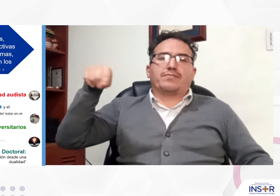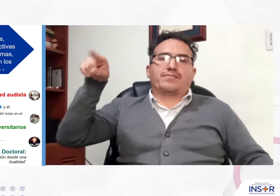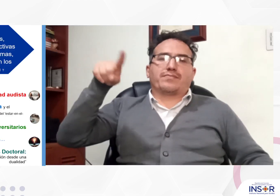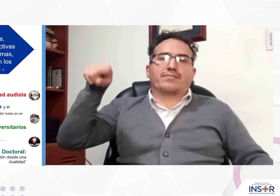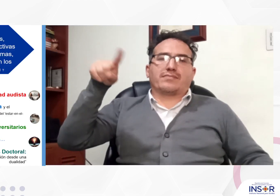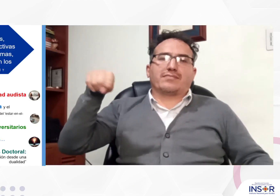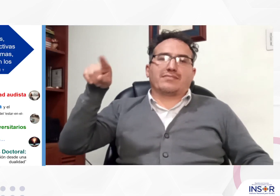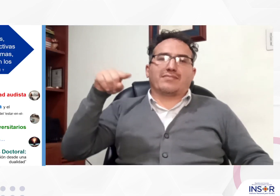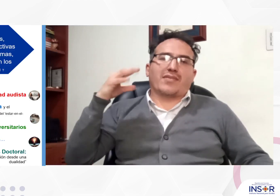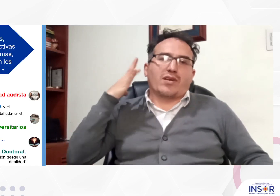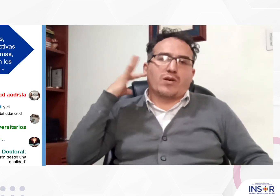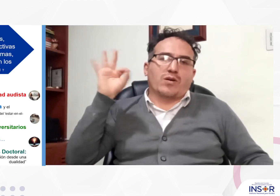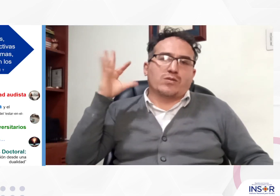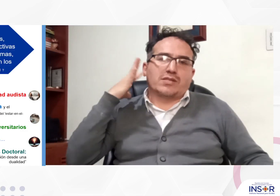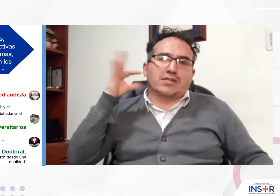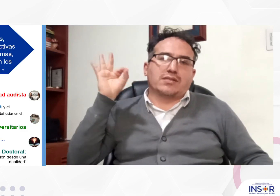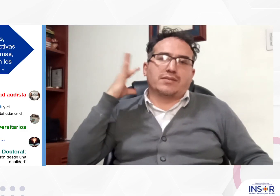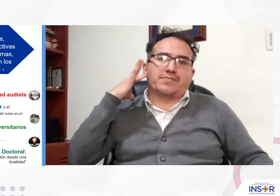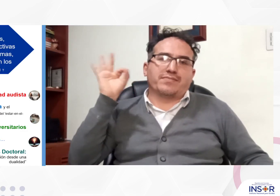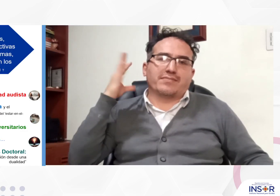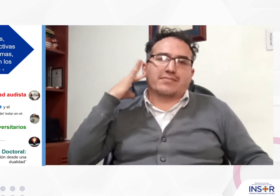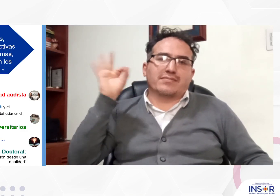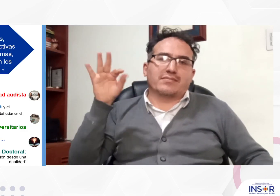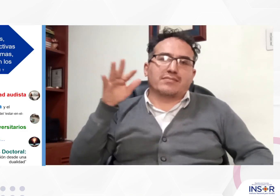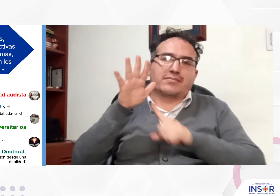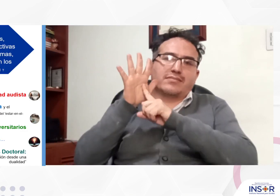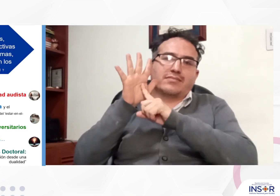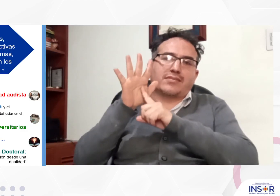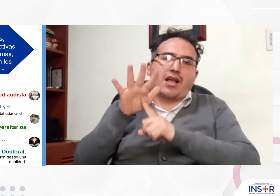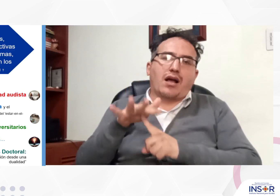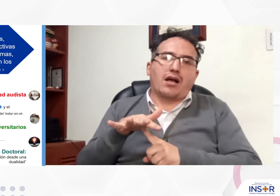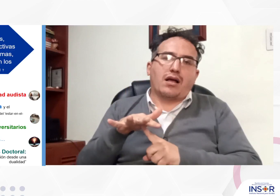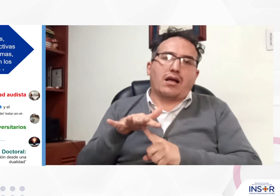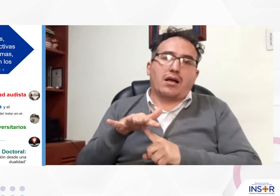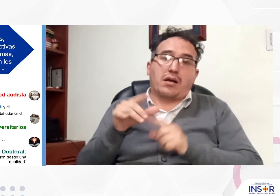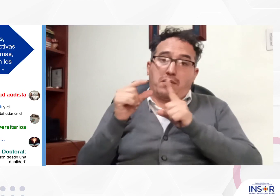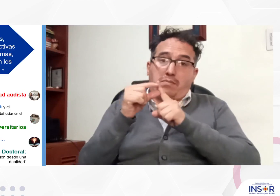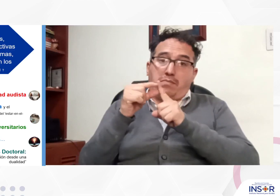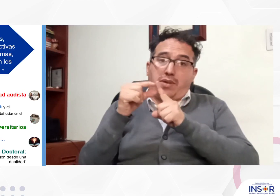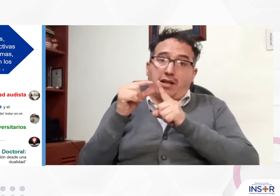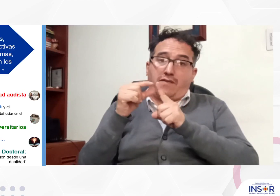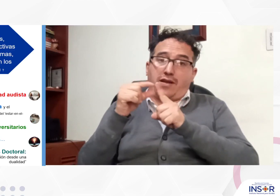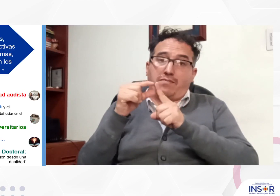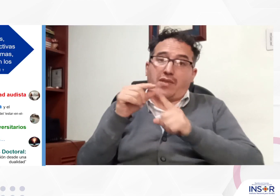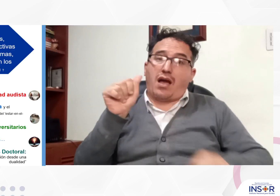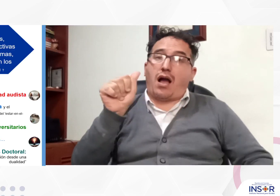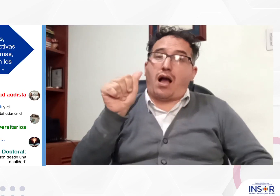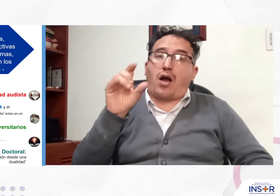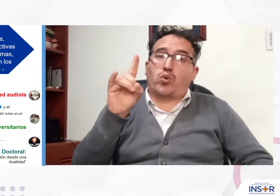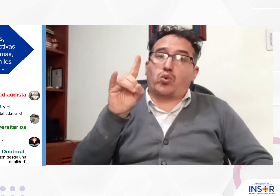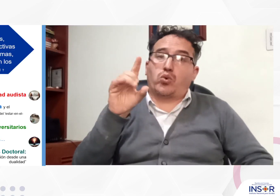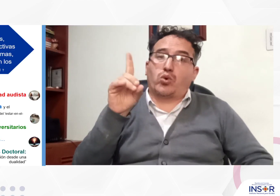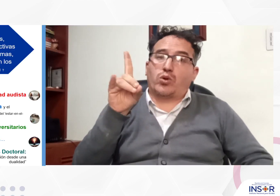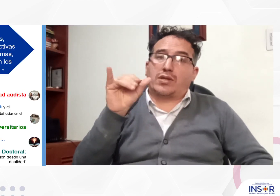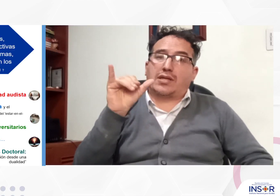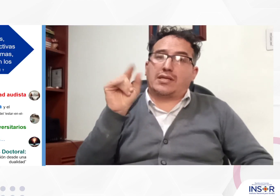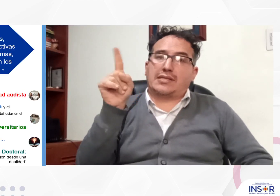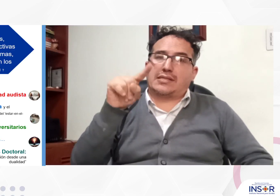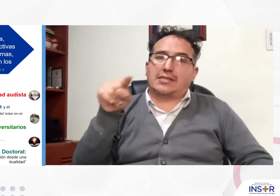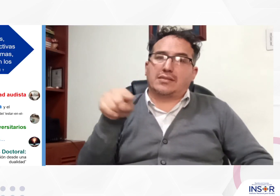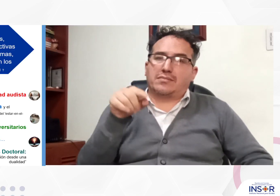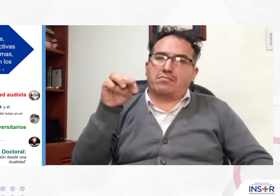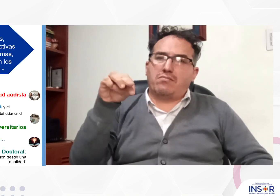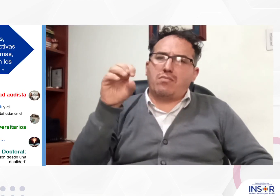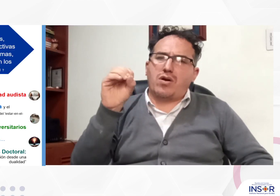manifestar que existe por parte de la población oyente lo que se denomina como autismo.